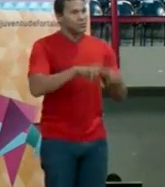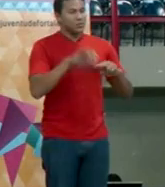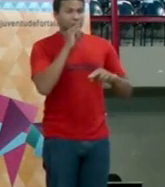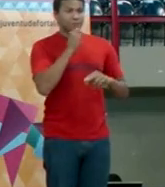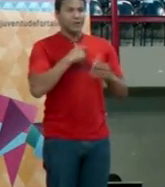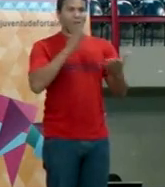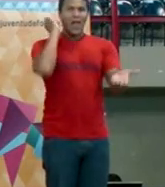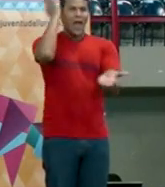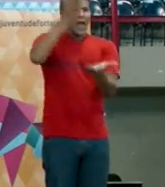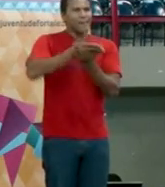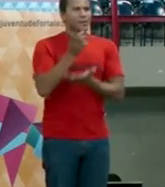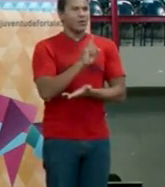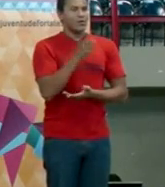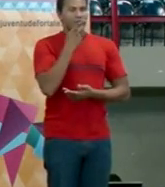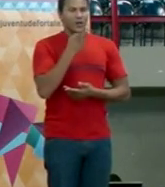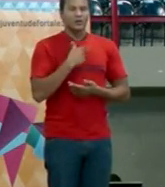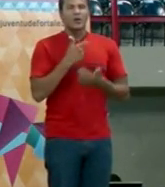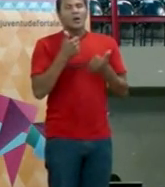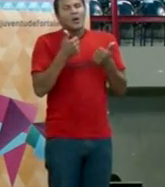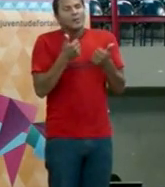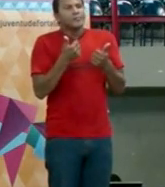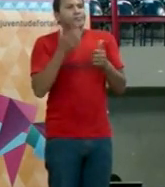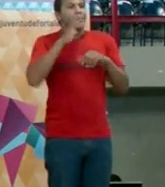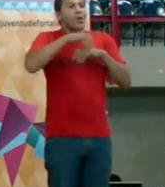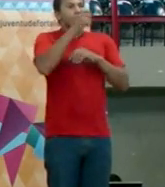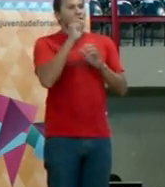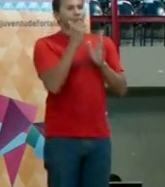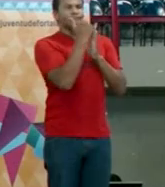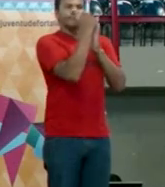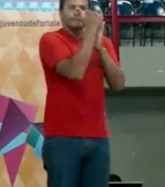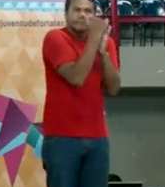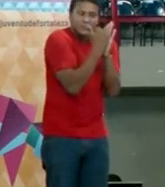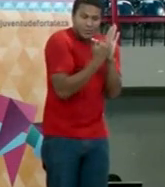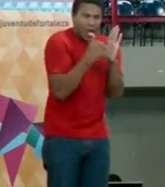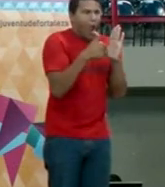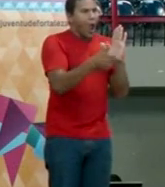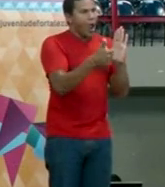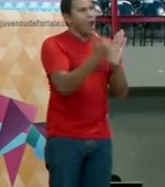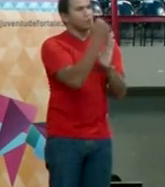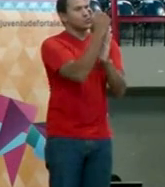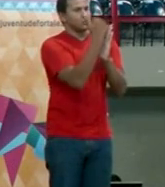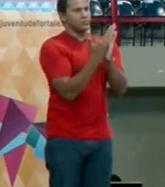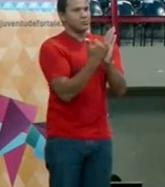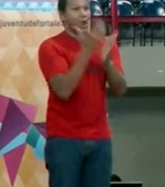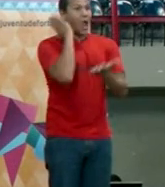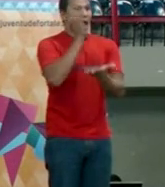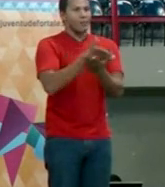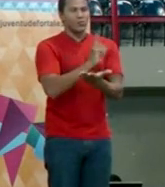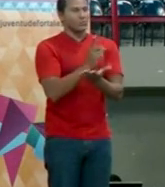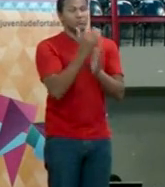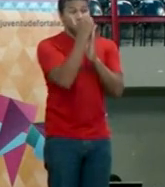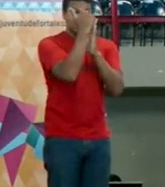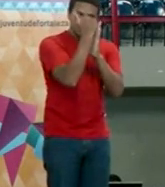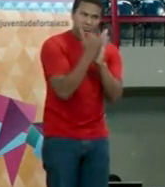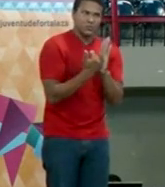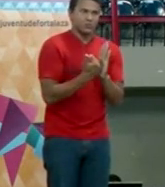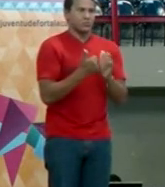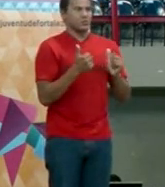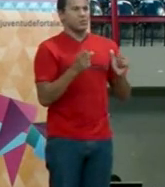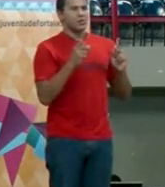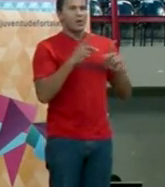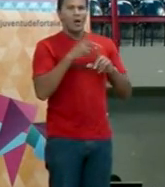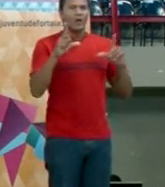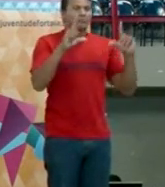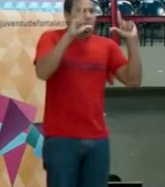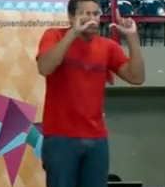você diz, para minimizar, para diminuir, para tornar menor, para tornar